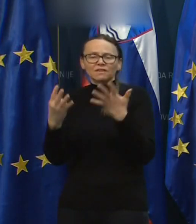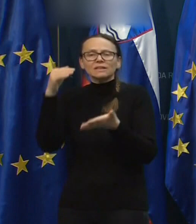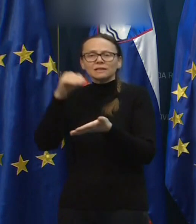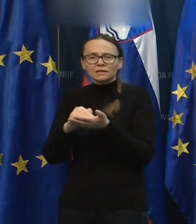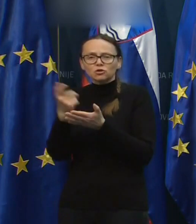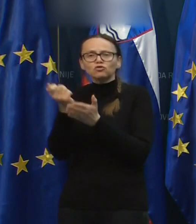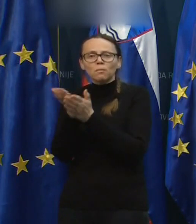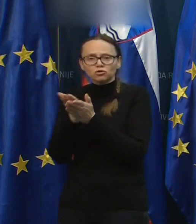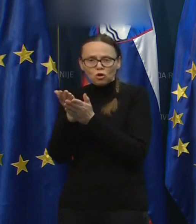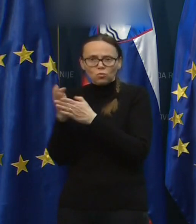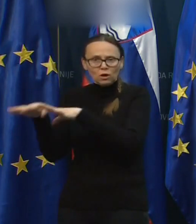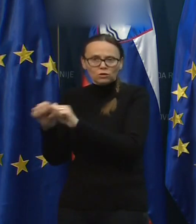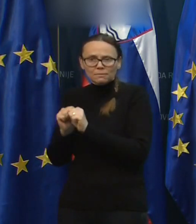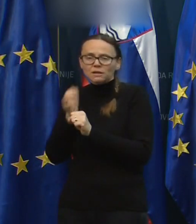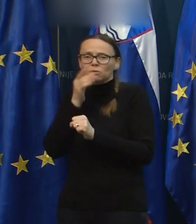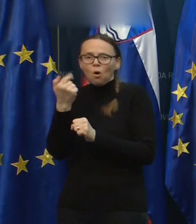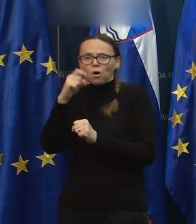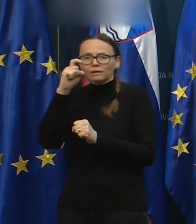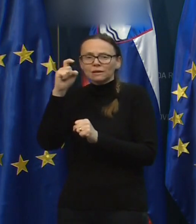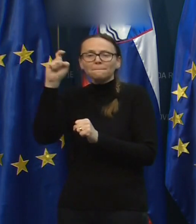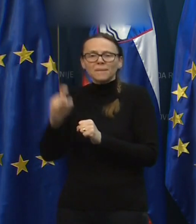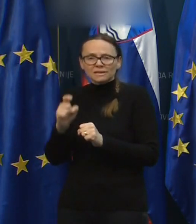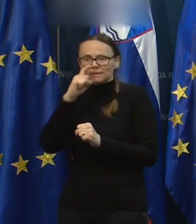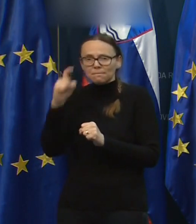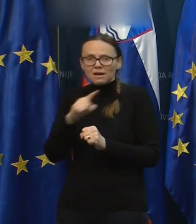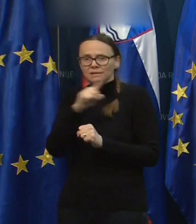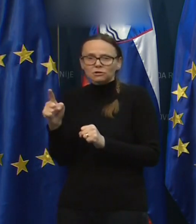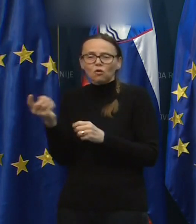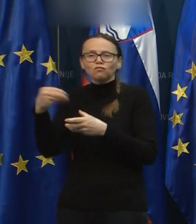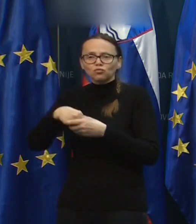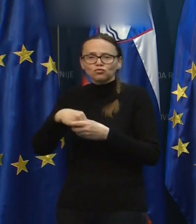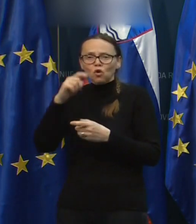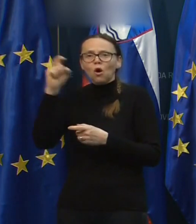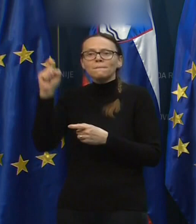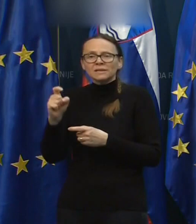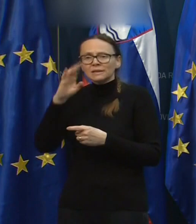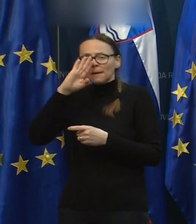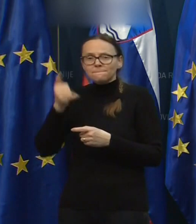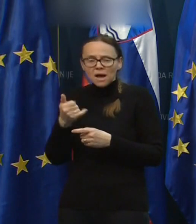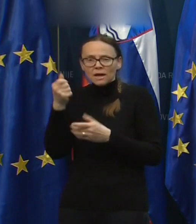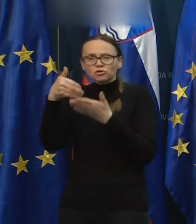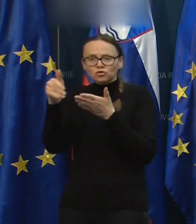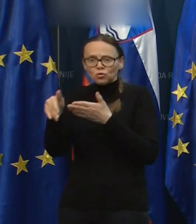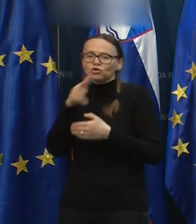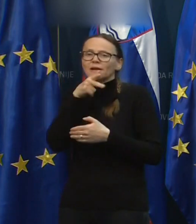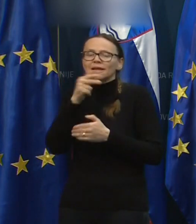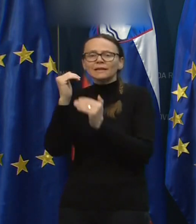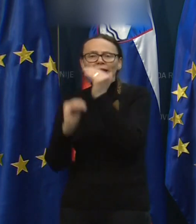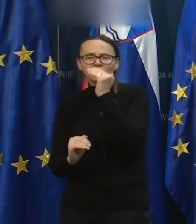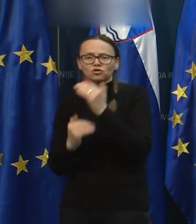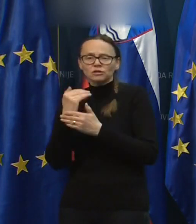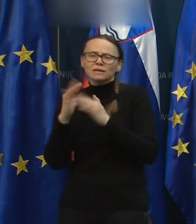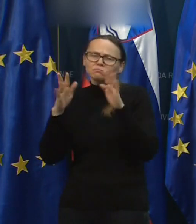poslovnih odjemalcev bo od meseca marca do vključno meseca maja strošek elektrike nižji za okoli